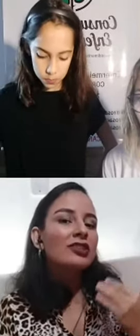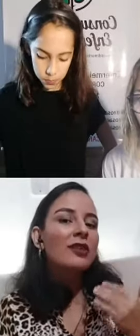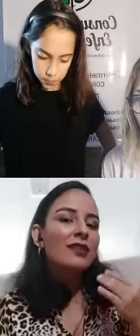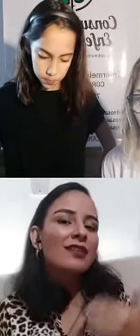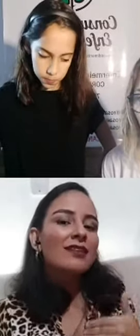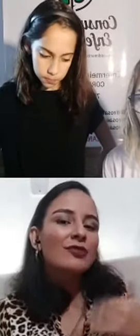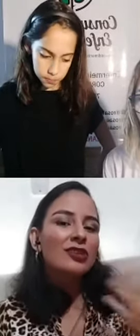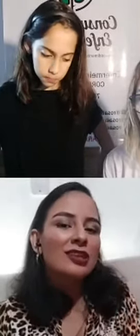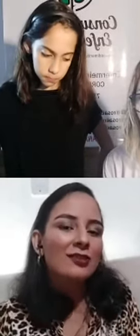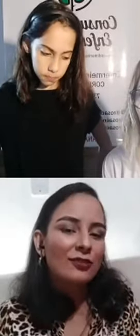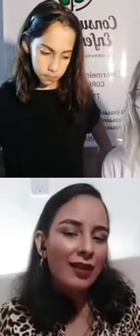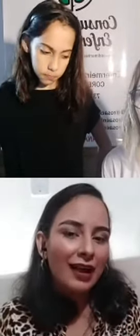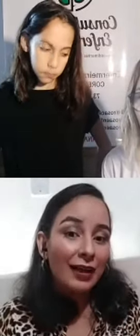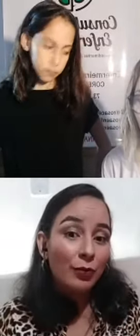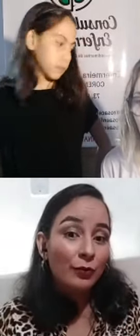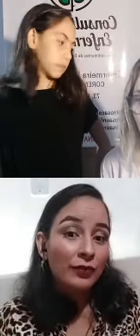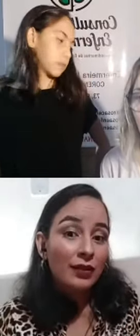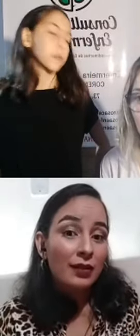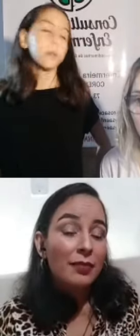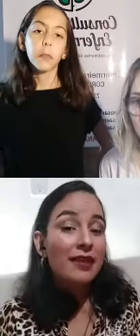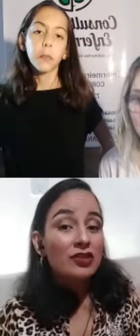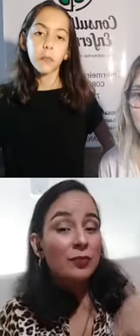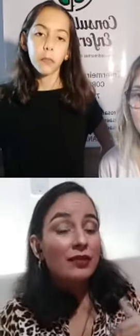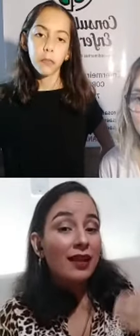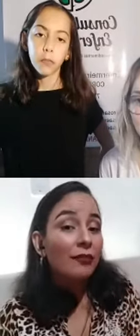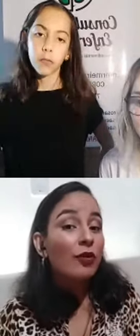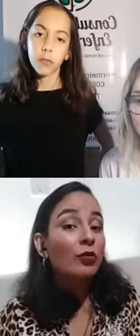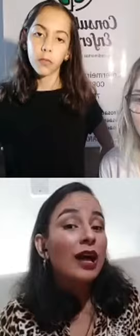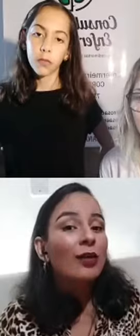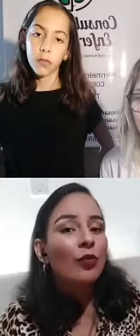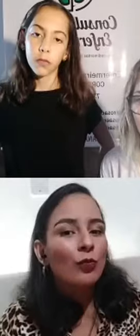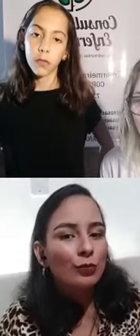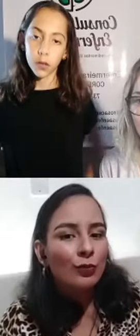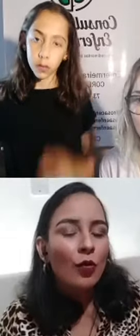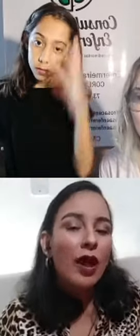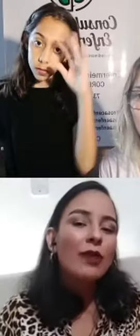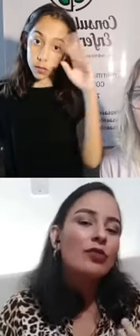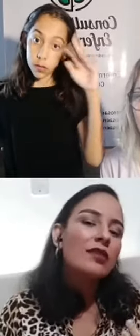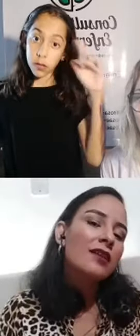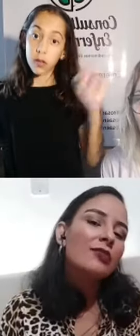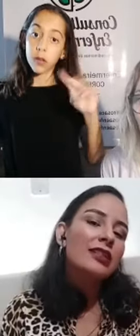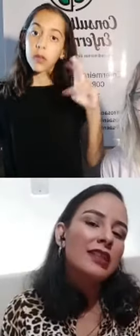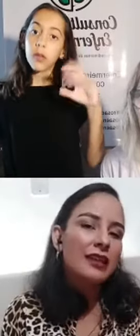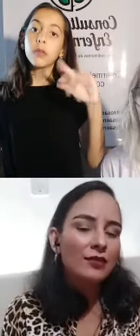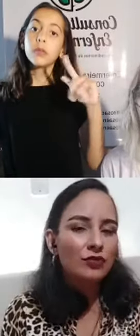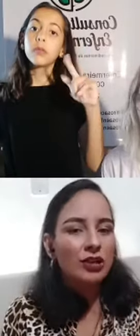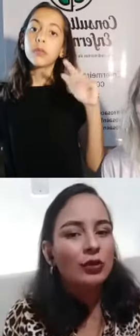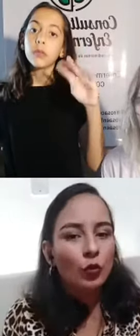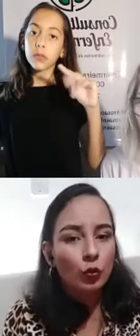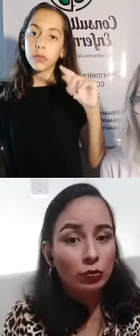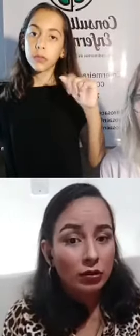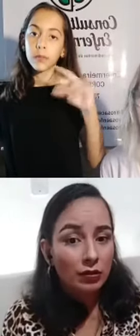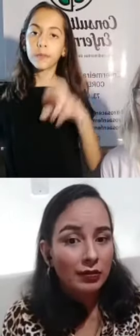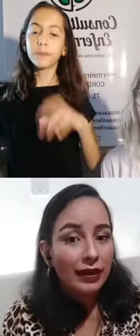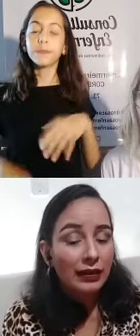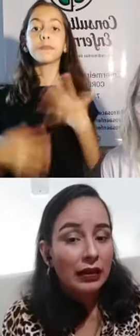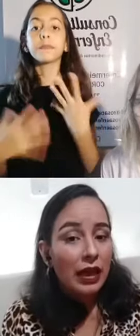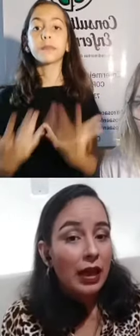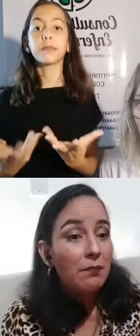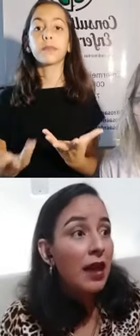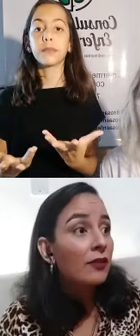gente dá uma sensação de que isso acabou. Mas aí a gente pensa, voltar como? Qual é a condição que tem isso de retorno,